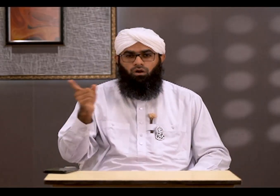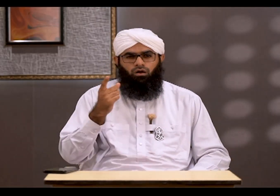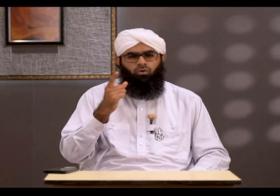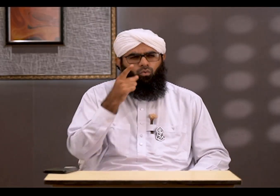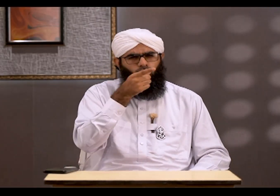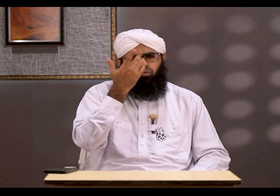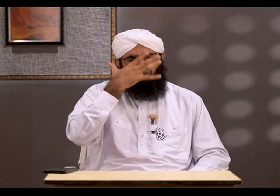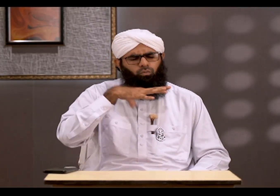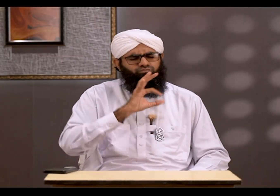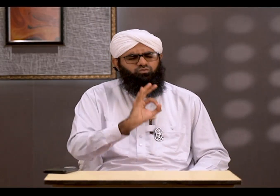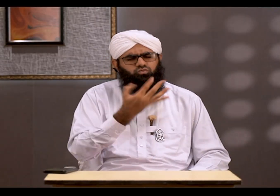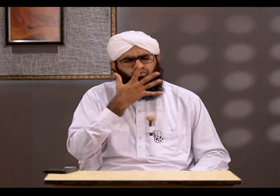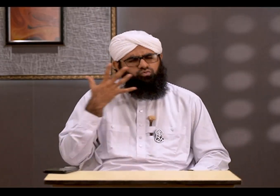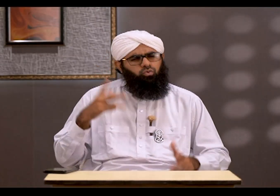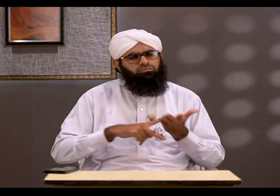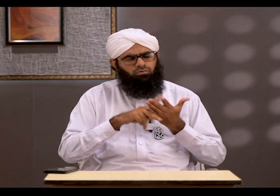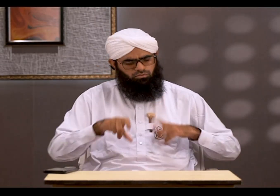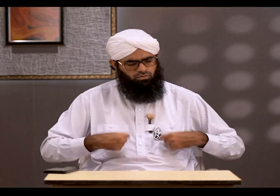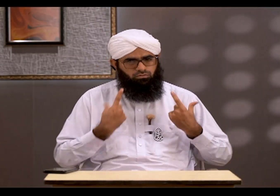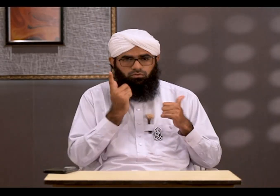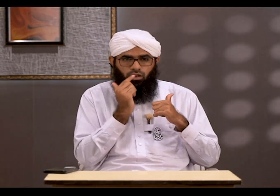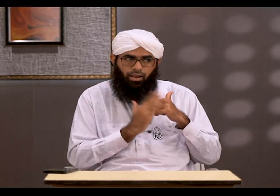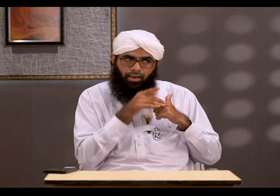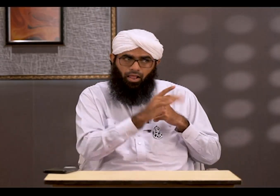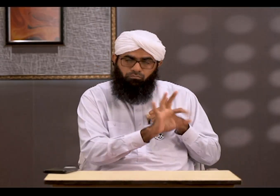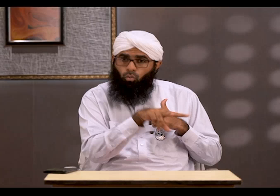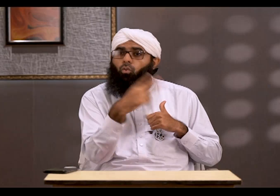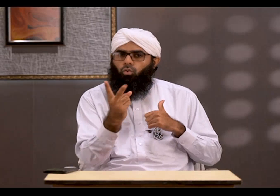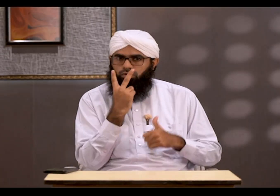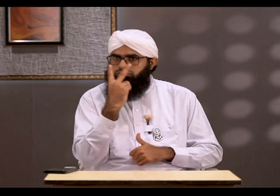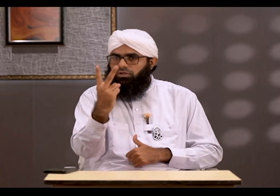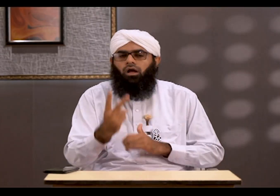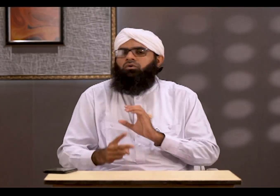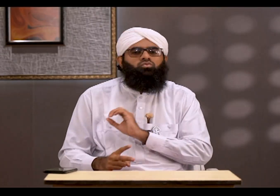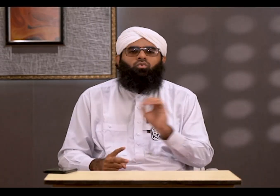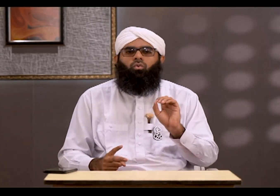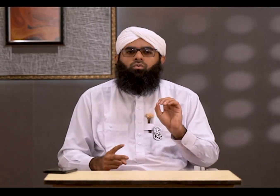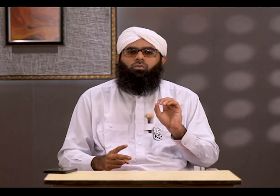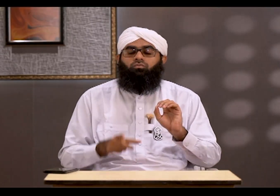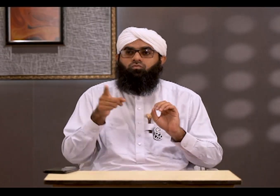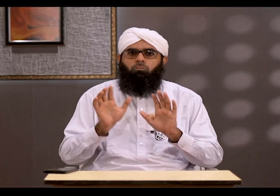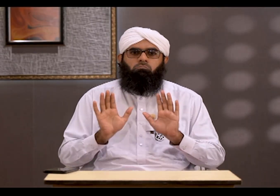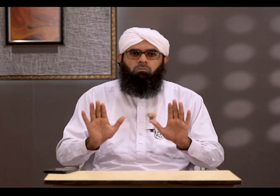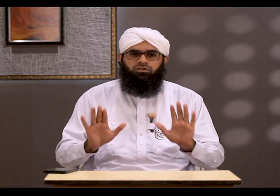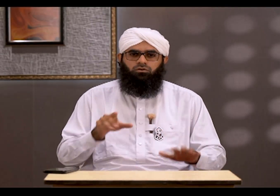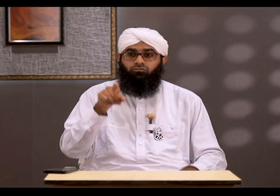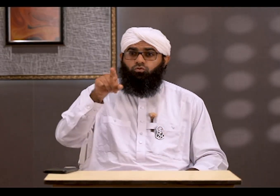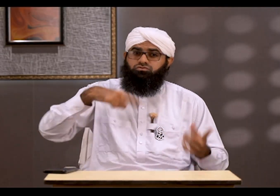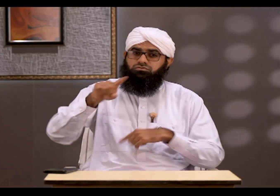باز بیویاں ہوں گی جو اپنے شوہر کے علاوہ کسی اور کی طرف آنکھ اٹھا کر بھی نہ دیکھیں گی۔ ان میں سے ہر ایک اپنے شوہر سے کہے